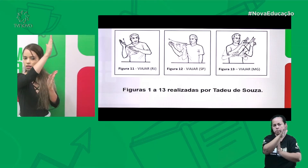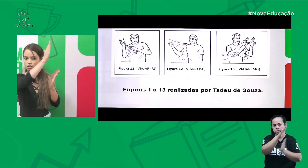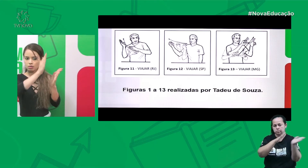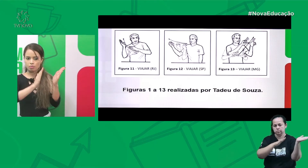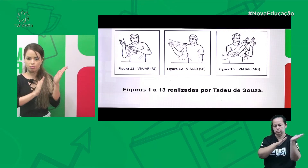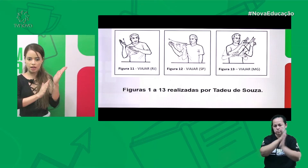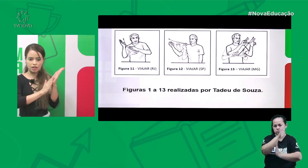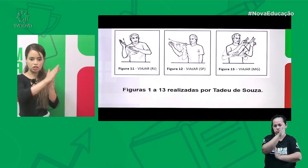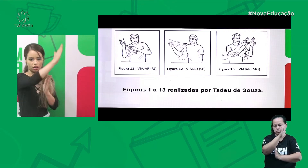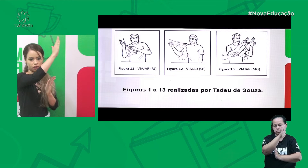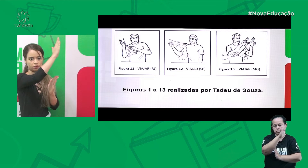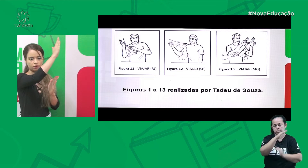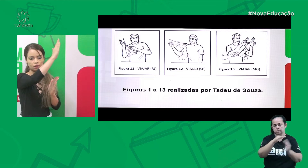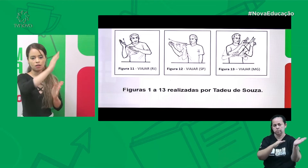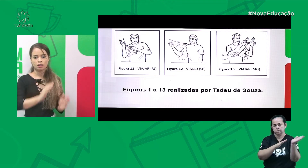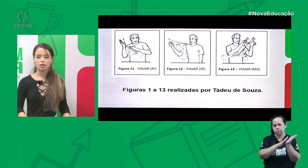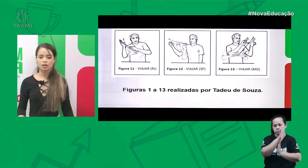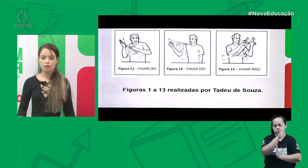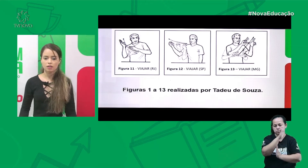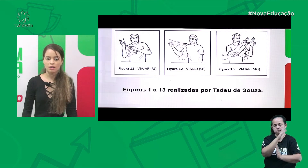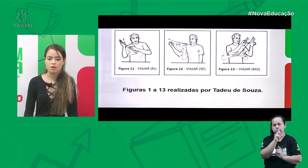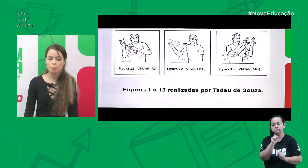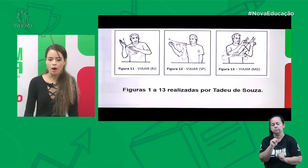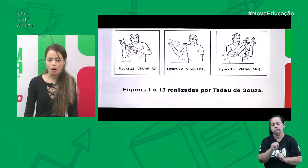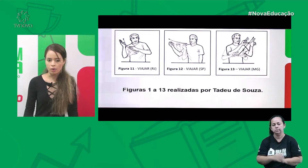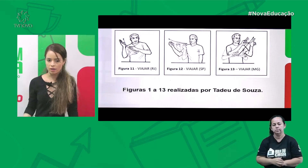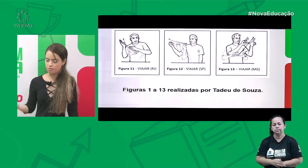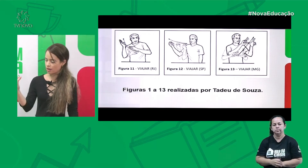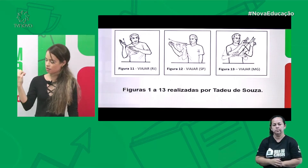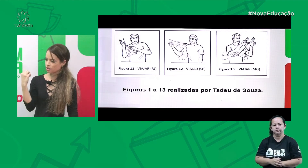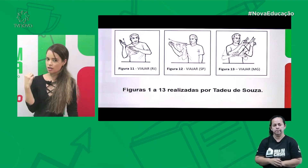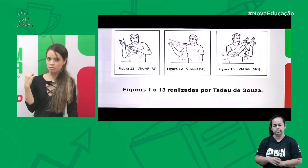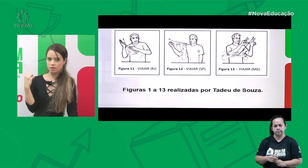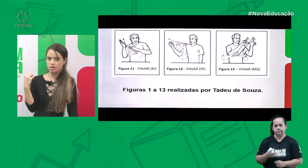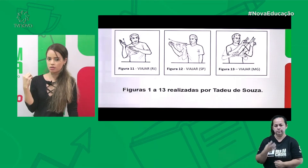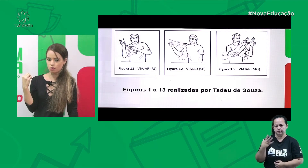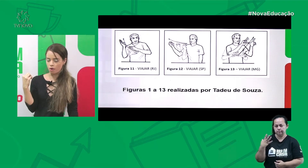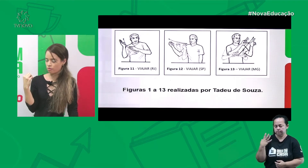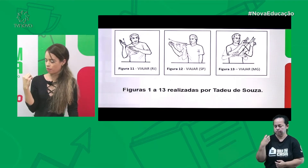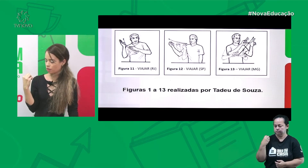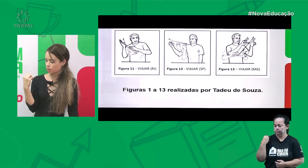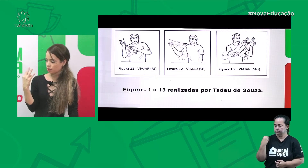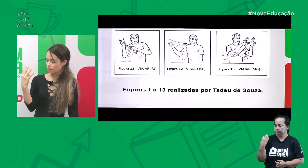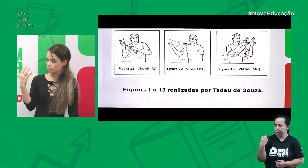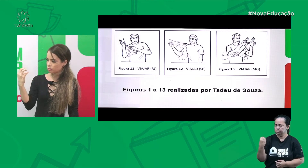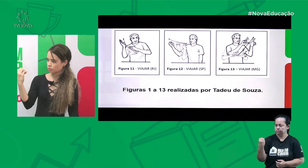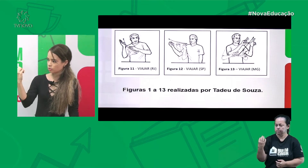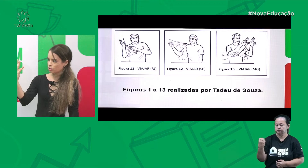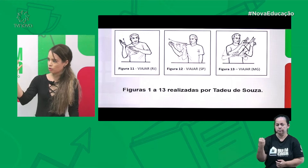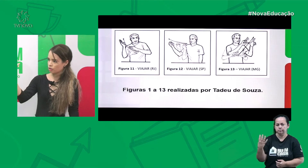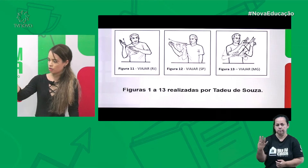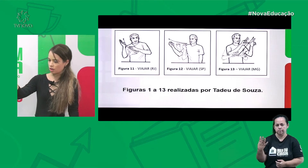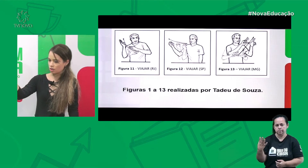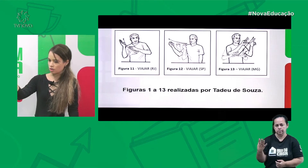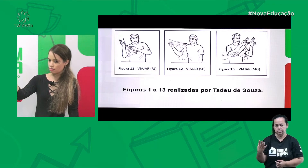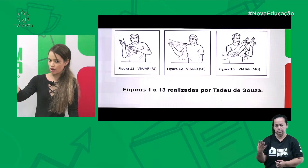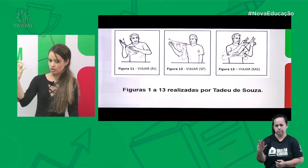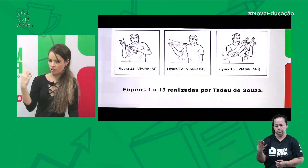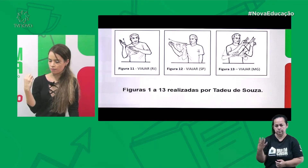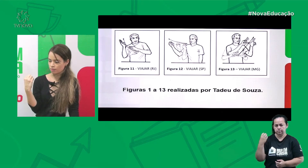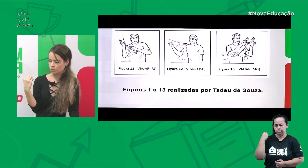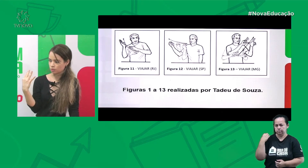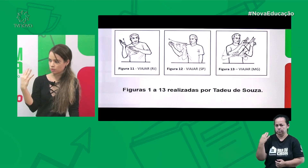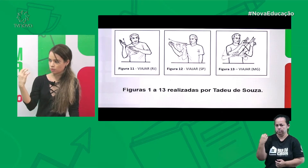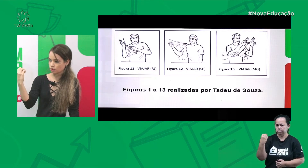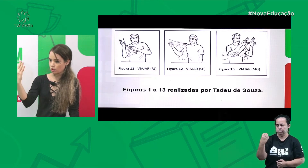parti, viajei. E em São Paulo, ele faz 3 vezes o movimento. 1, 2, 3, de